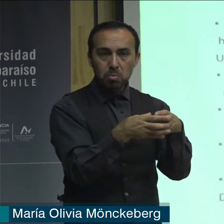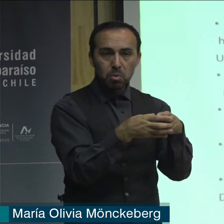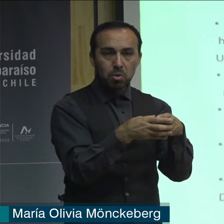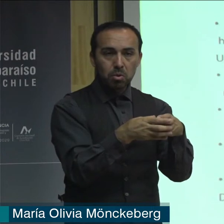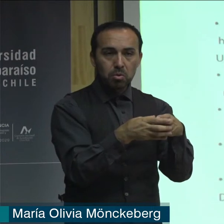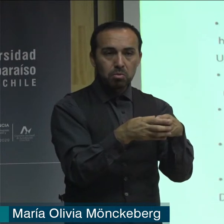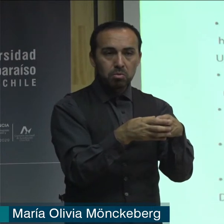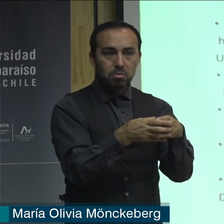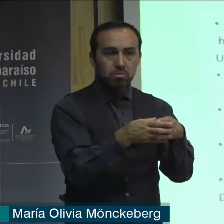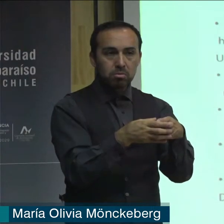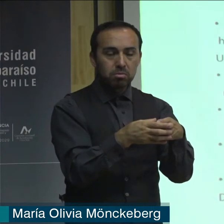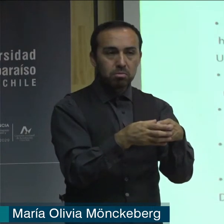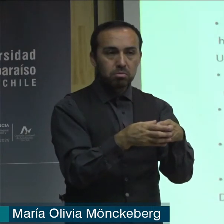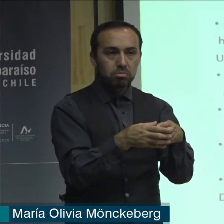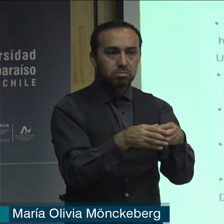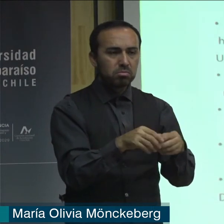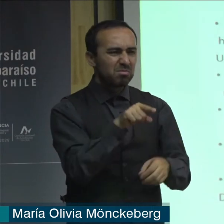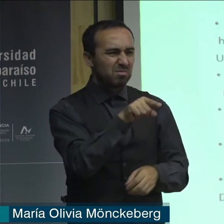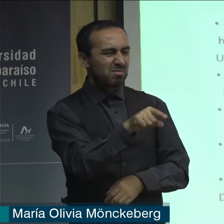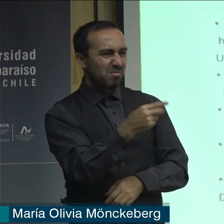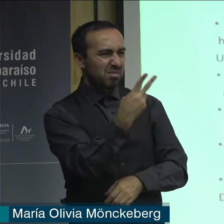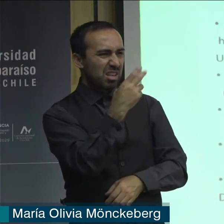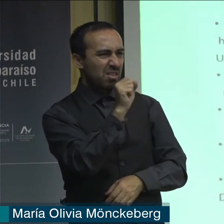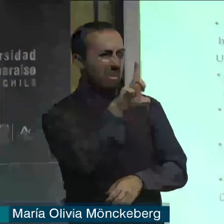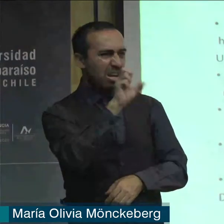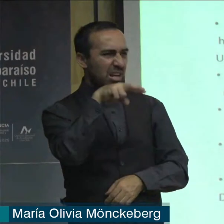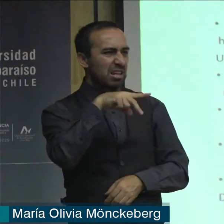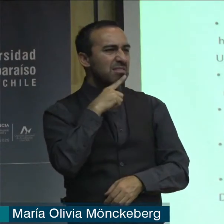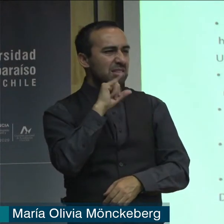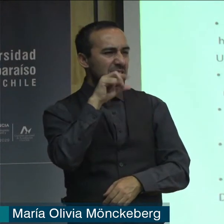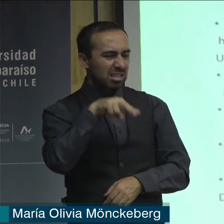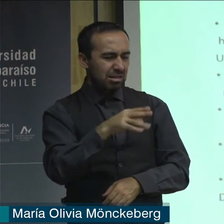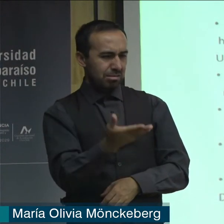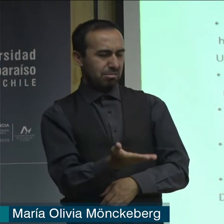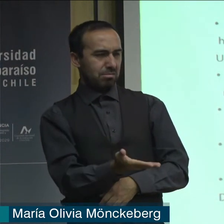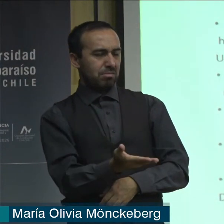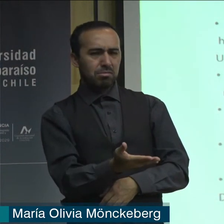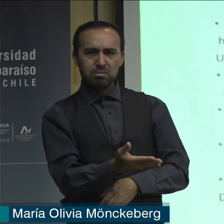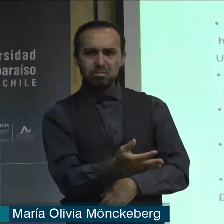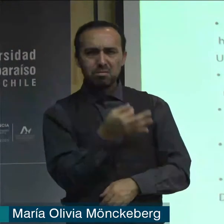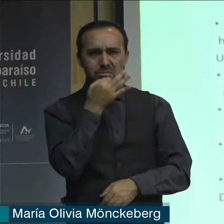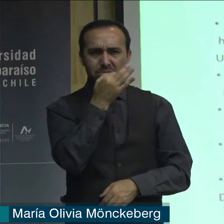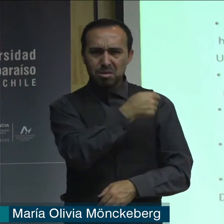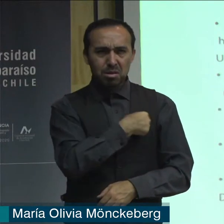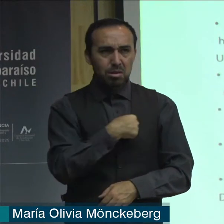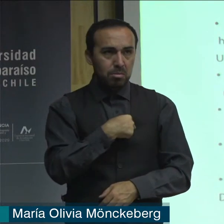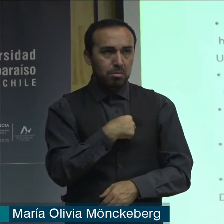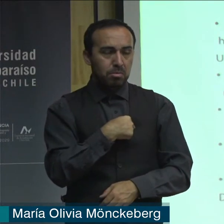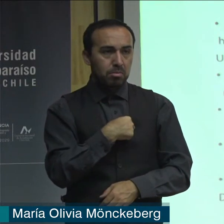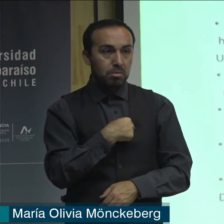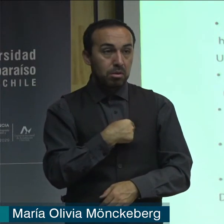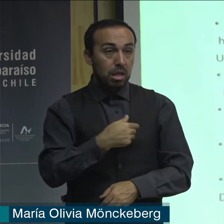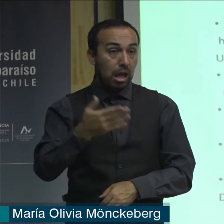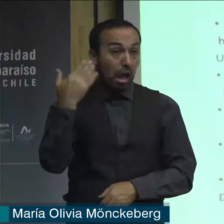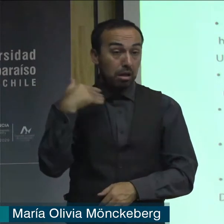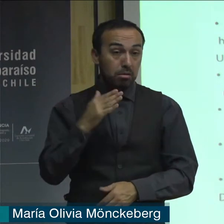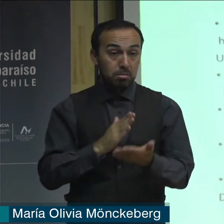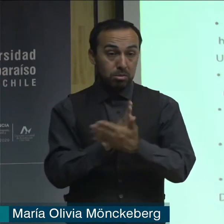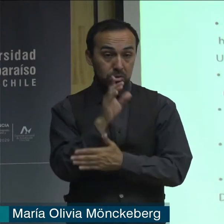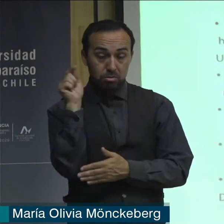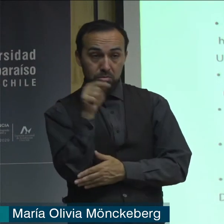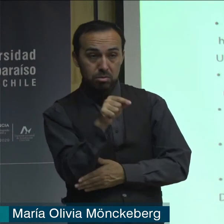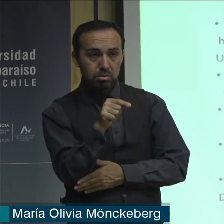que preguntarle porque le pusieron Valentín desde ayer porque igual que la primera al comienzo le pusieron Andrés Bello a la universidad